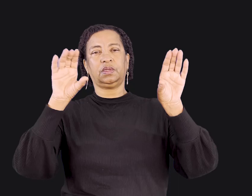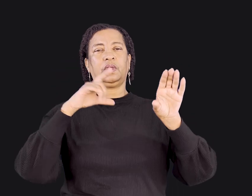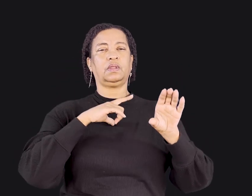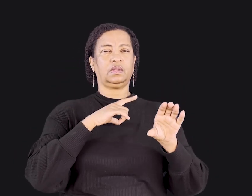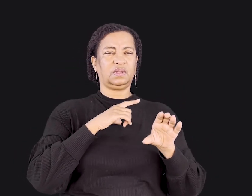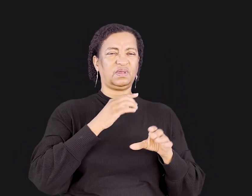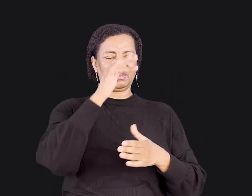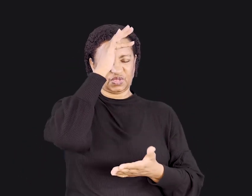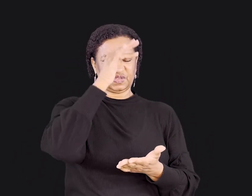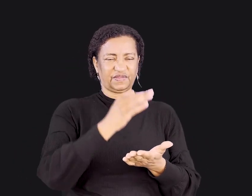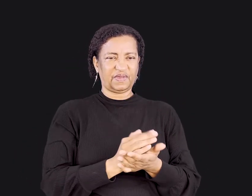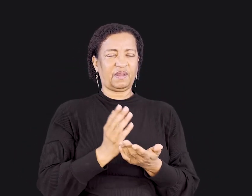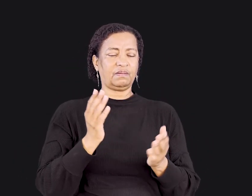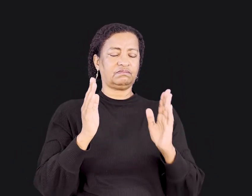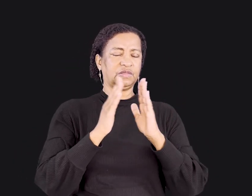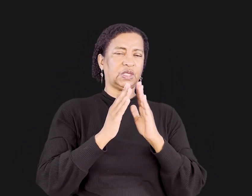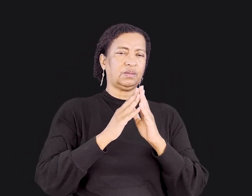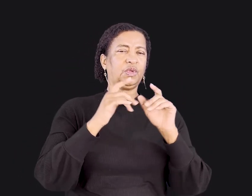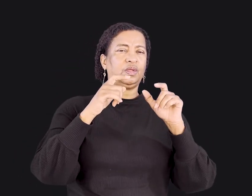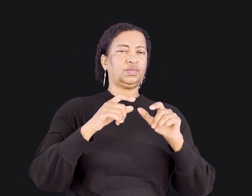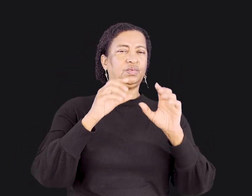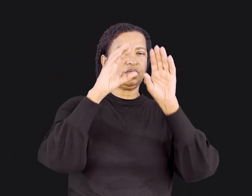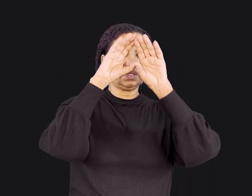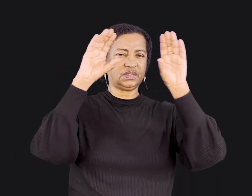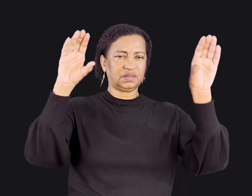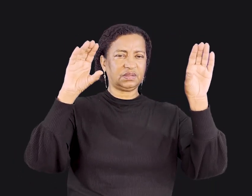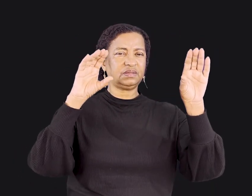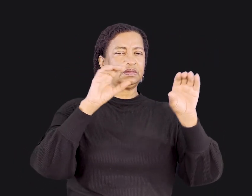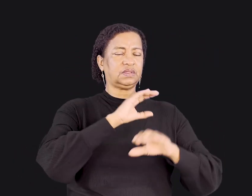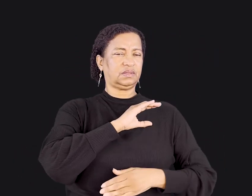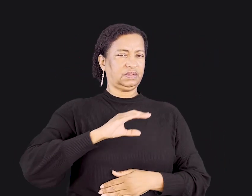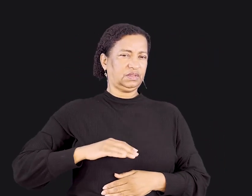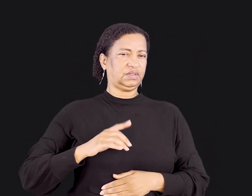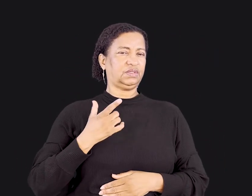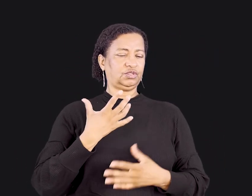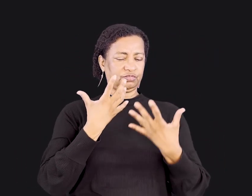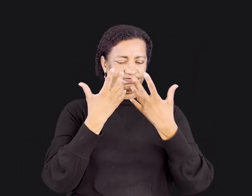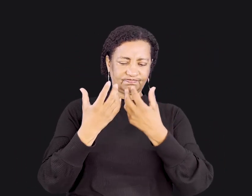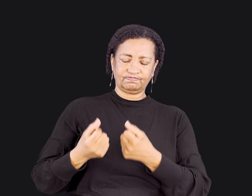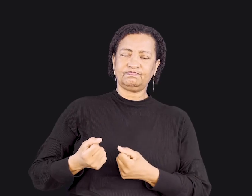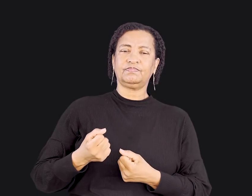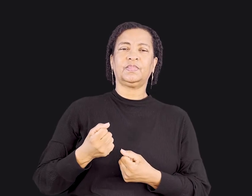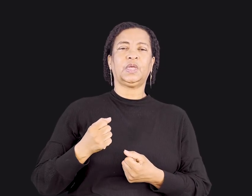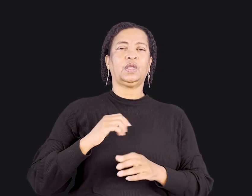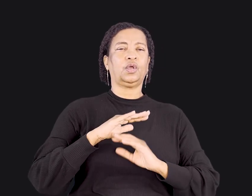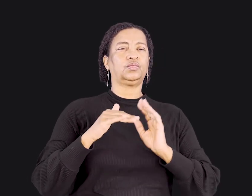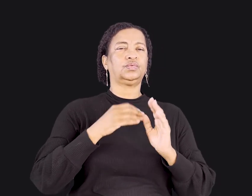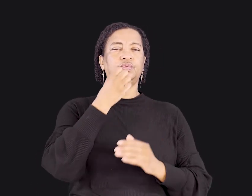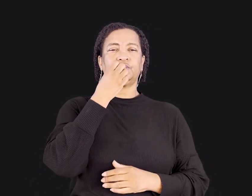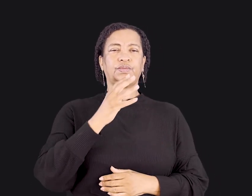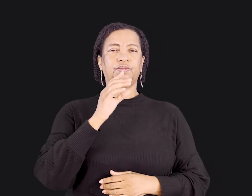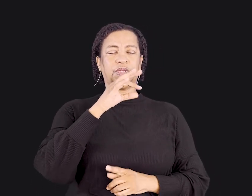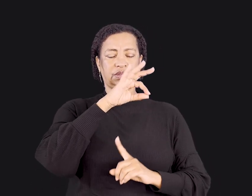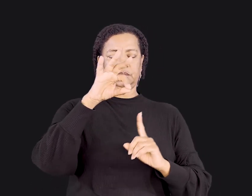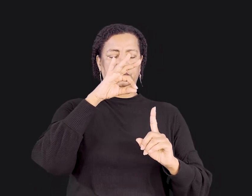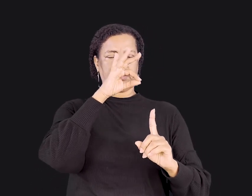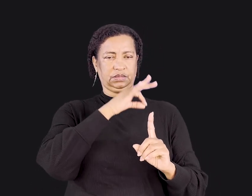para habitar nos lugares celestiais em Cristo e tomar posse dos nossos bens espirituais? Uma vez ouvi a história